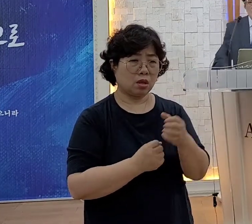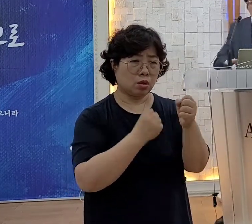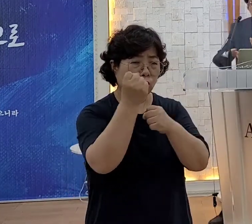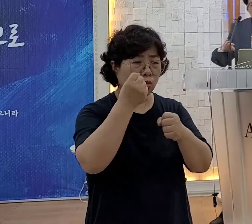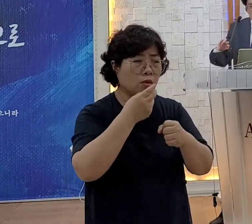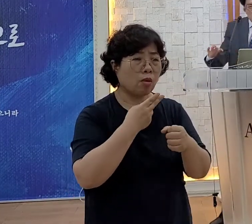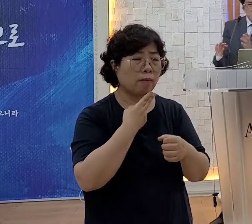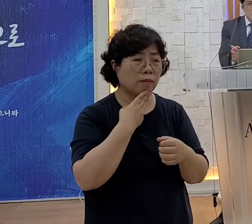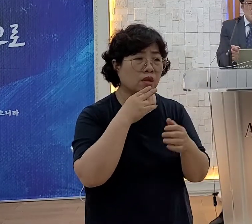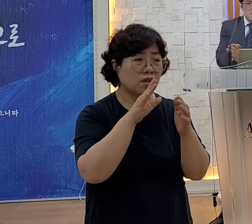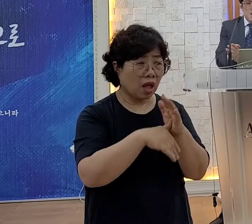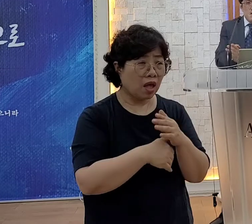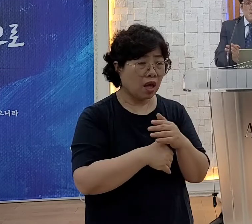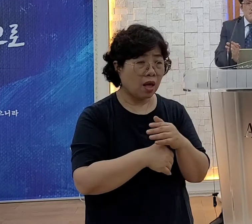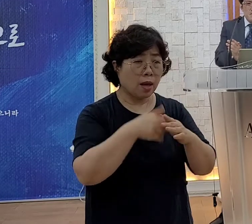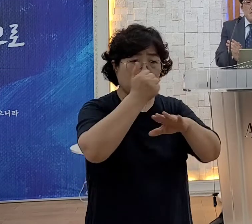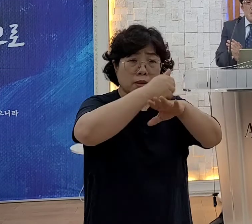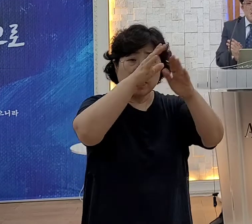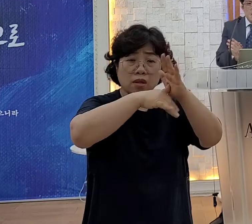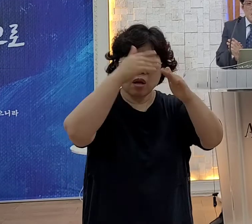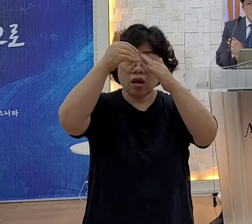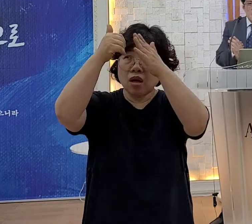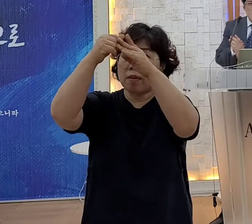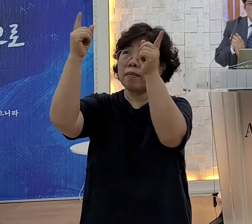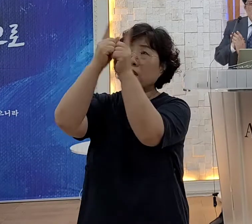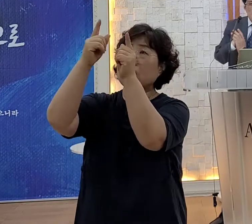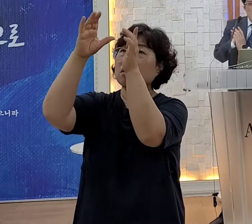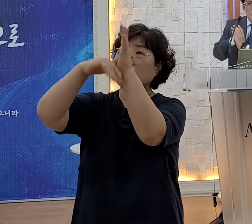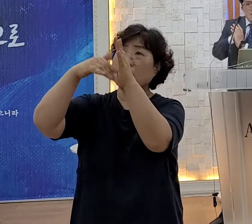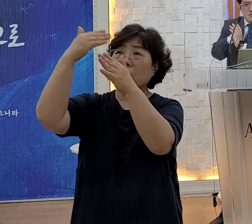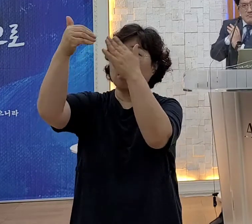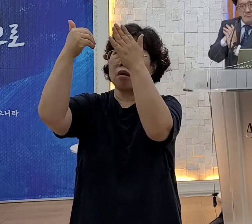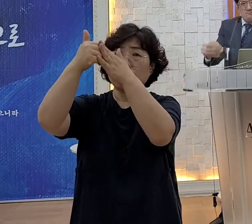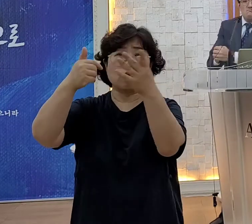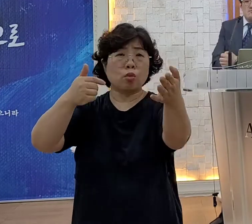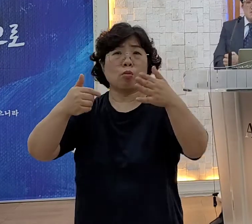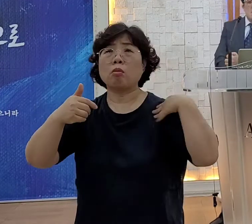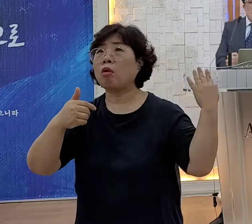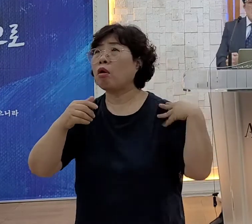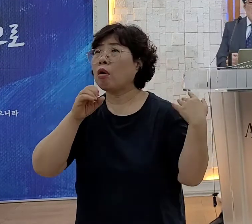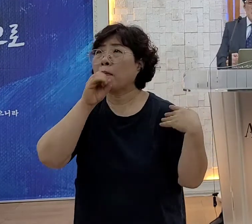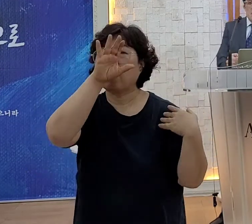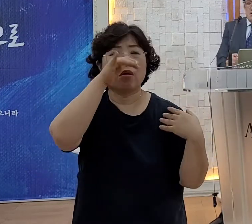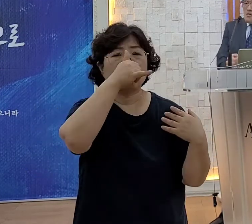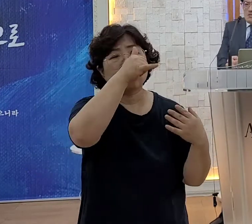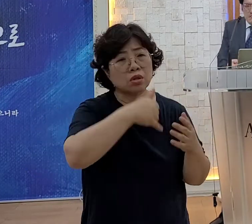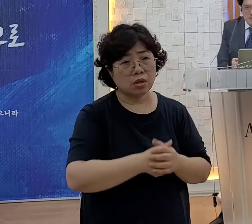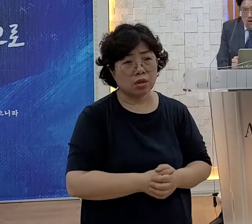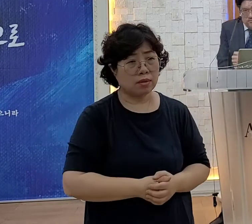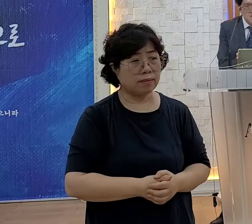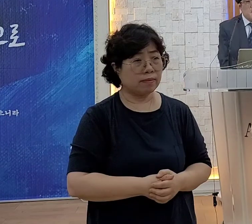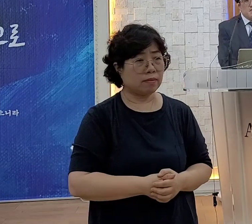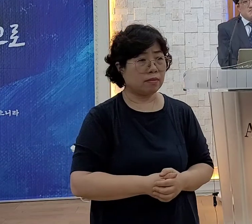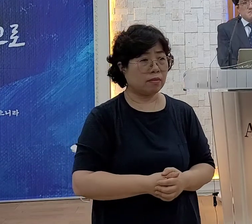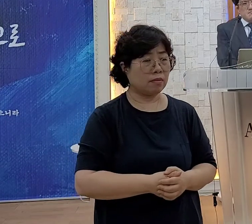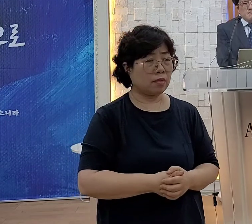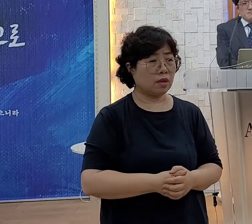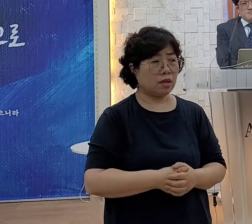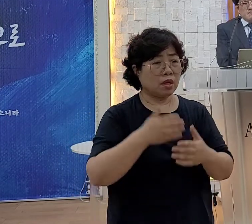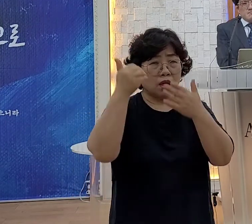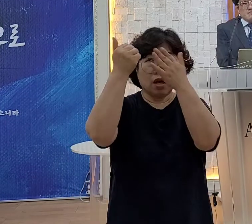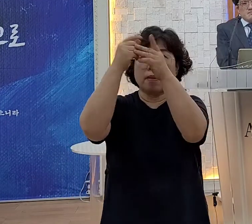때 우리 여러분 그 하나님 앞에 만났을 때에 내가 슬피 울며 이를 가는 사람이 세상 사람들 아닙니다.